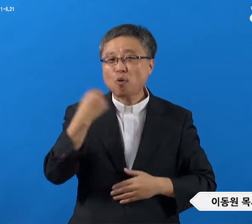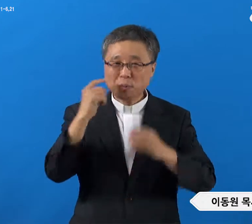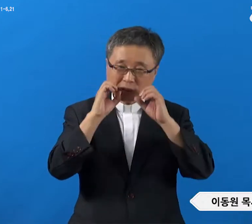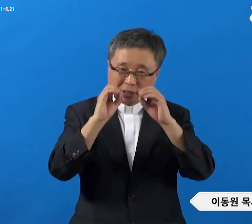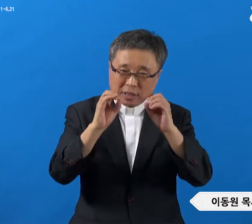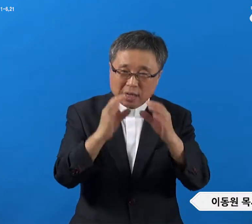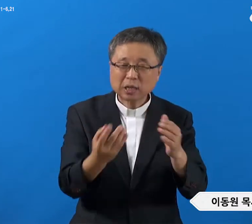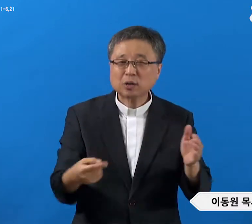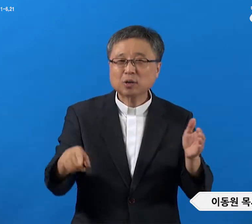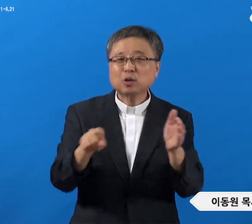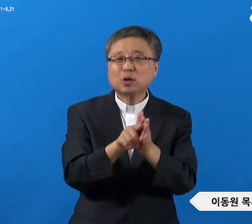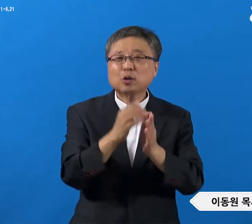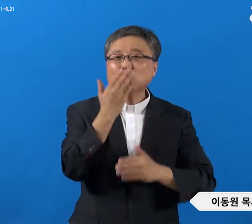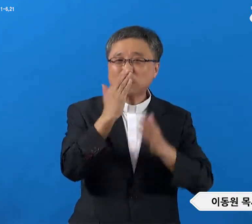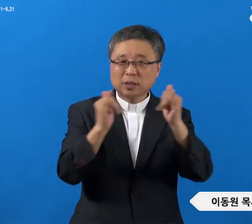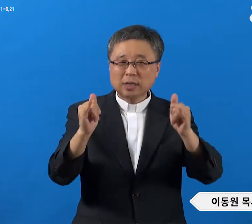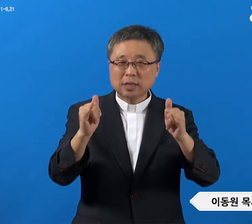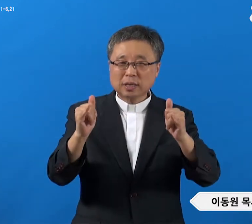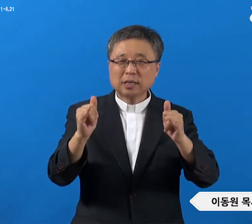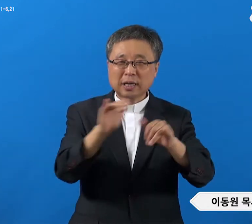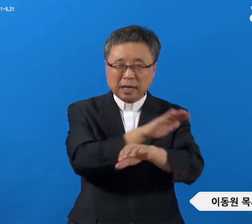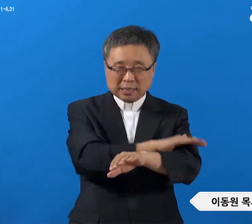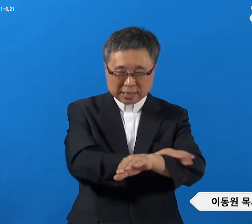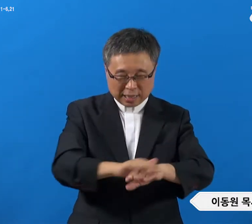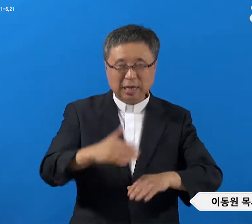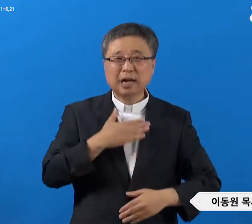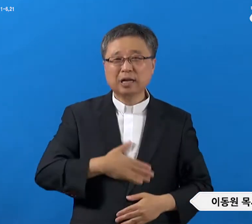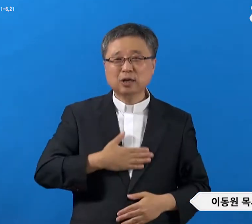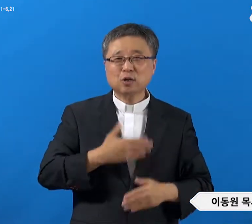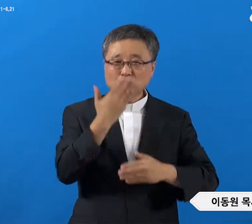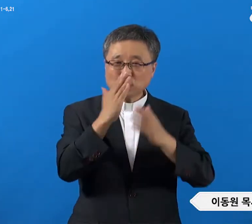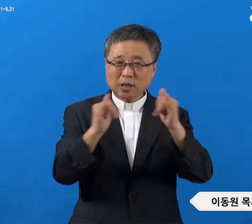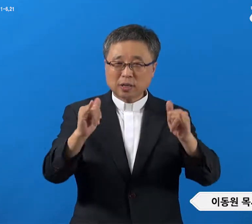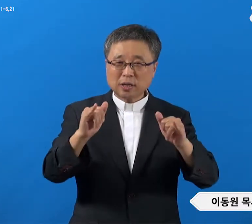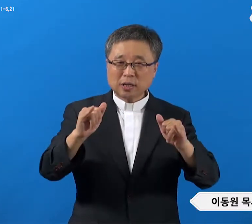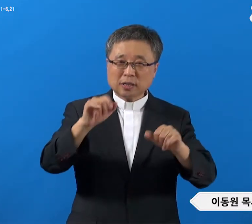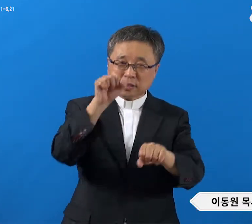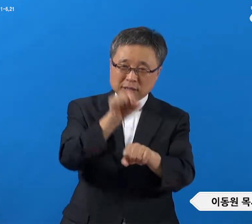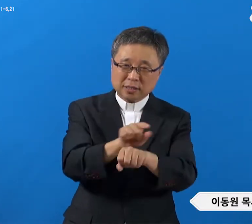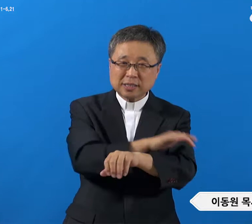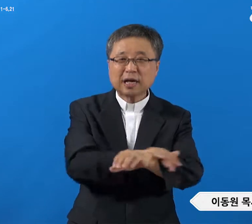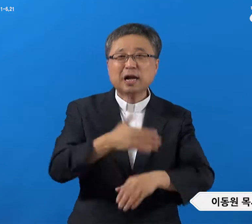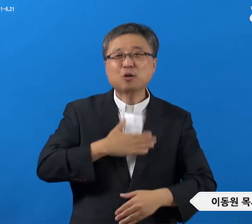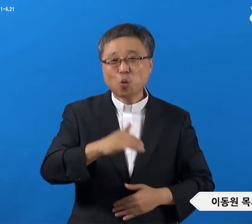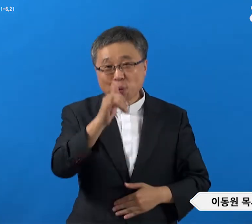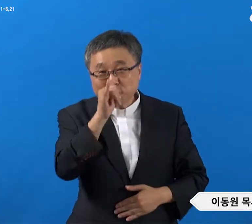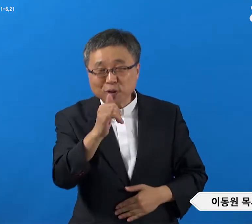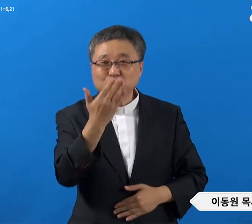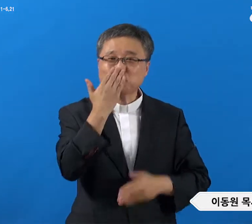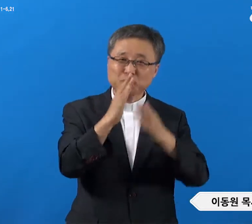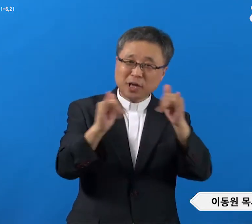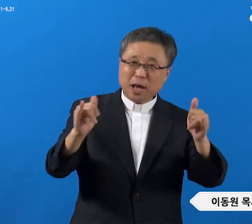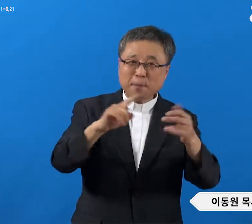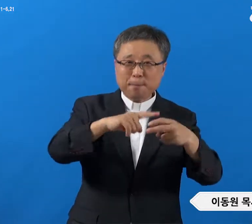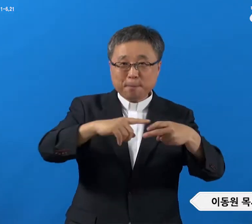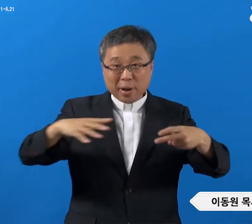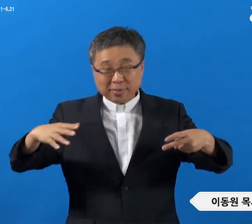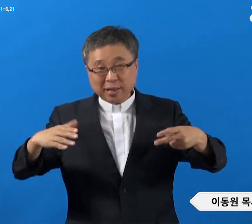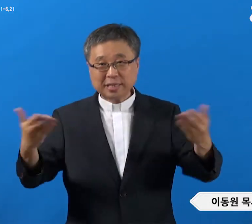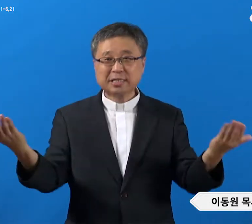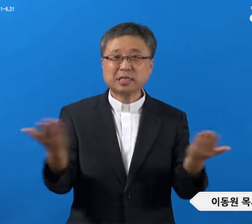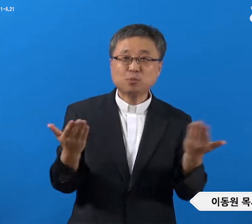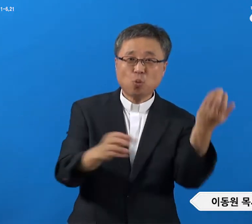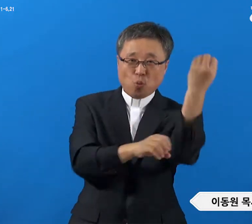위해서는 유대인들이 제일 잘 알잖아요. 유대인의 속성을 잘 알고 있는 유대인, 그 중에서 마태의 직업은